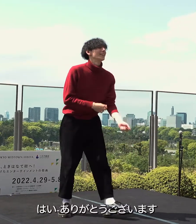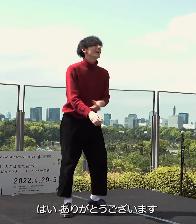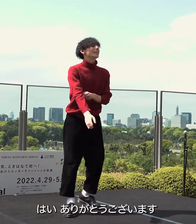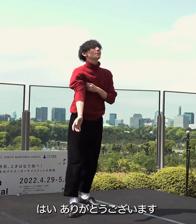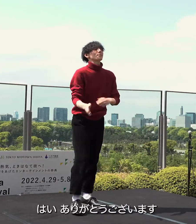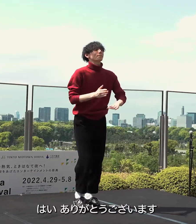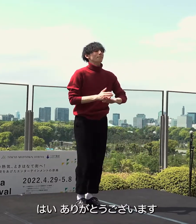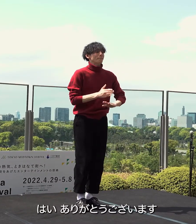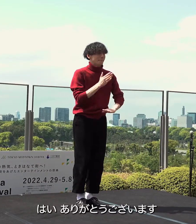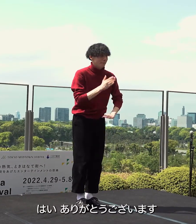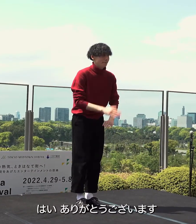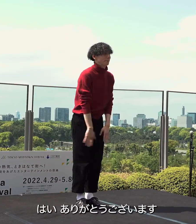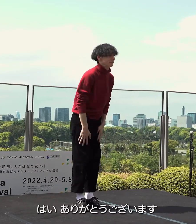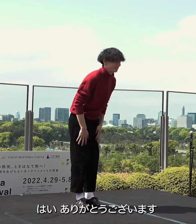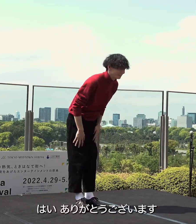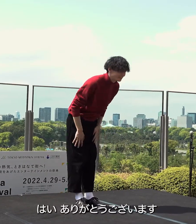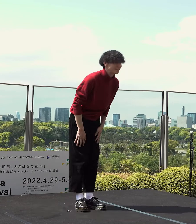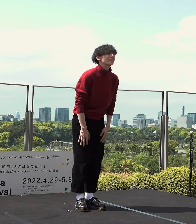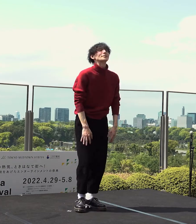ありがとうございます。